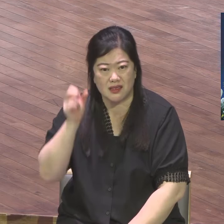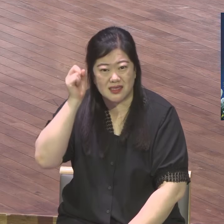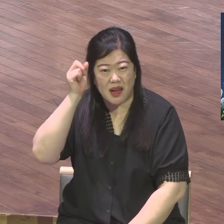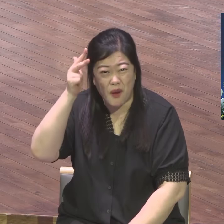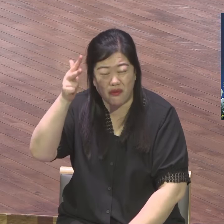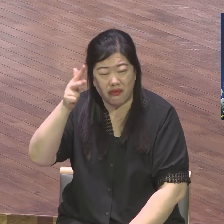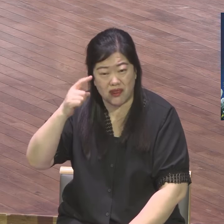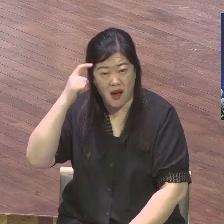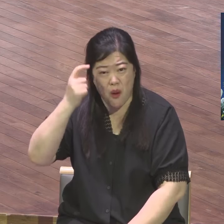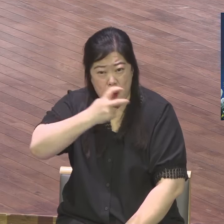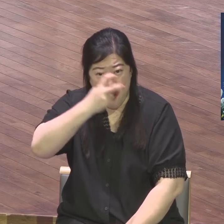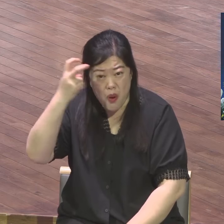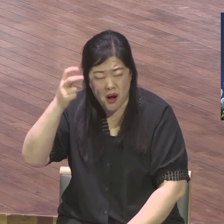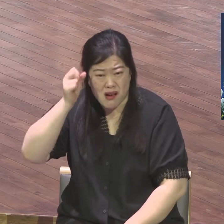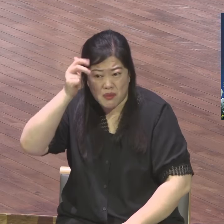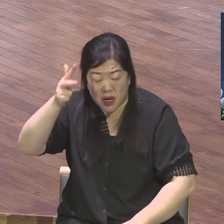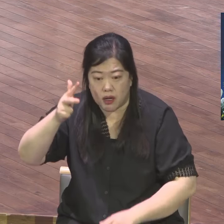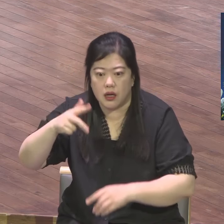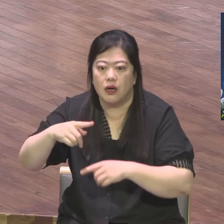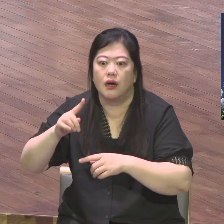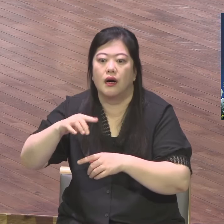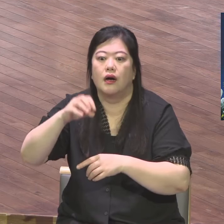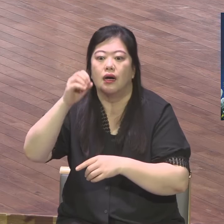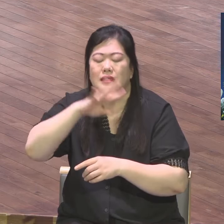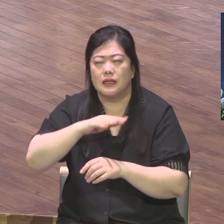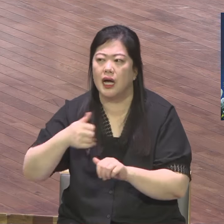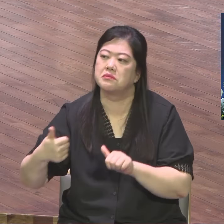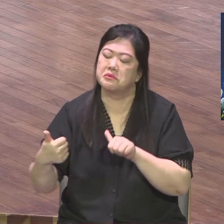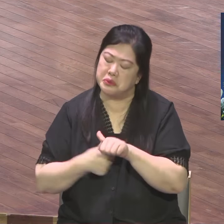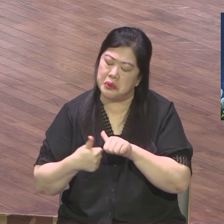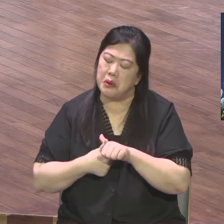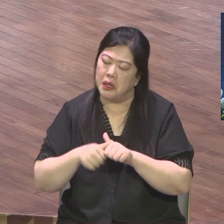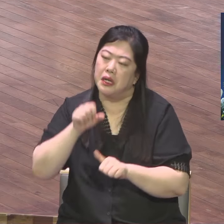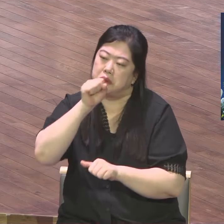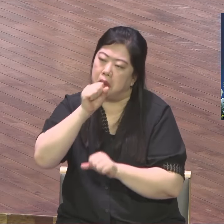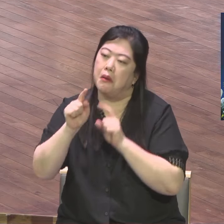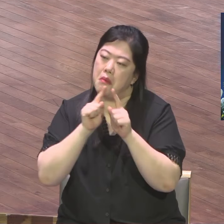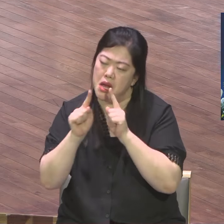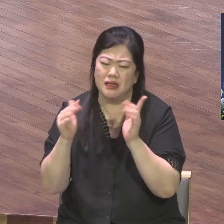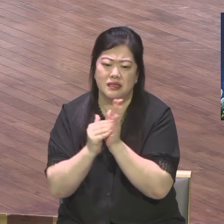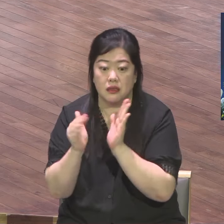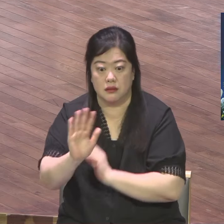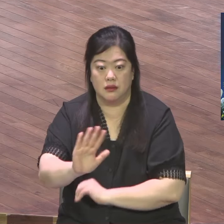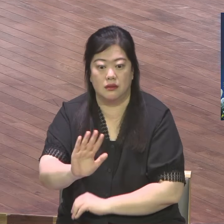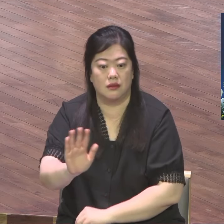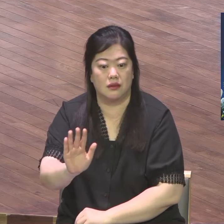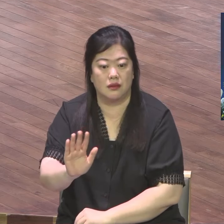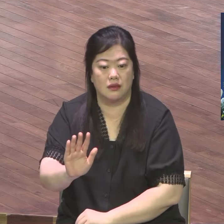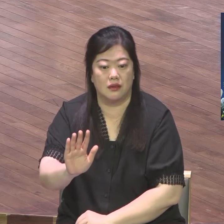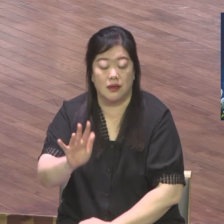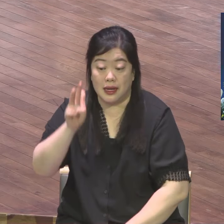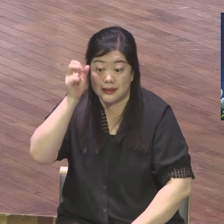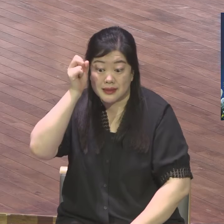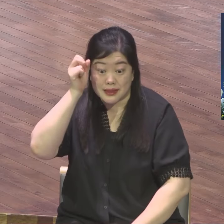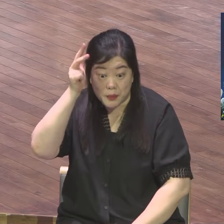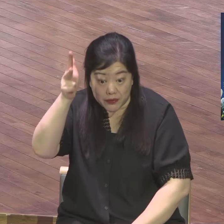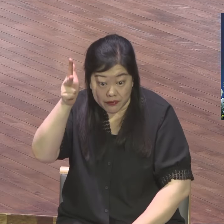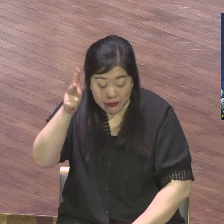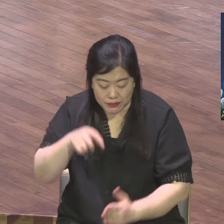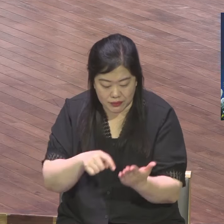참고할 격언 정도로 생각하면 안 됩니다. 성경은 이 잠언은